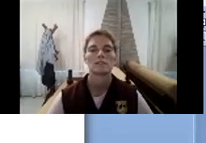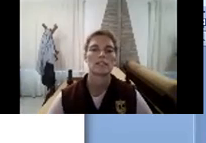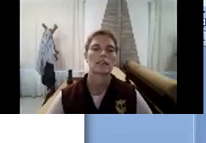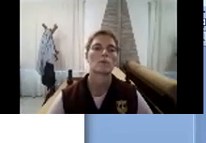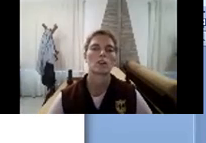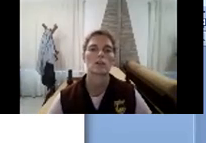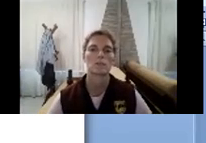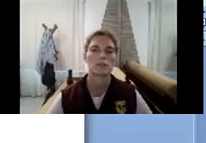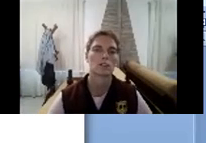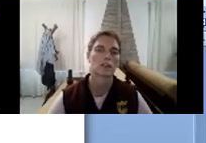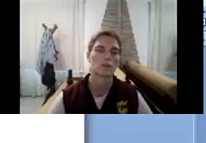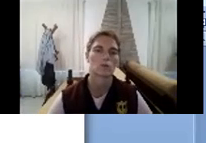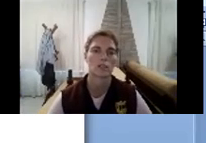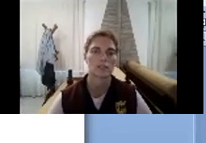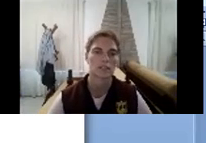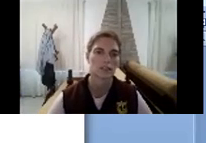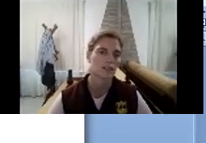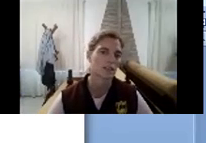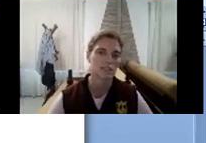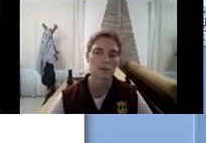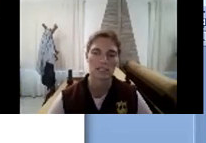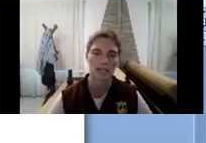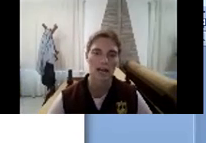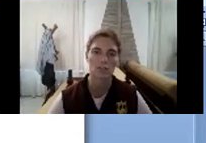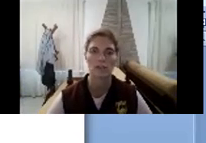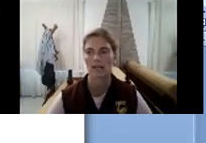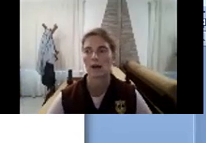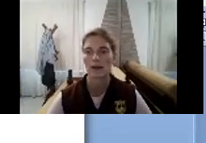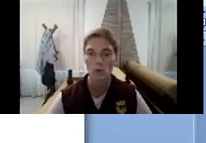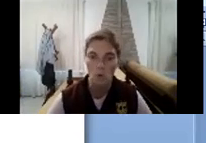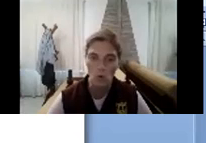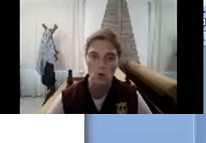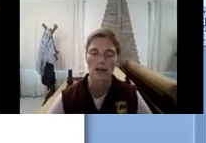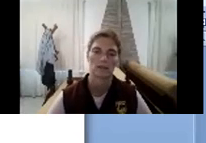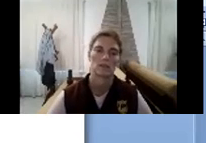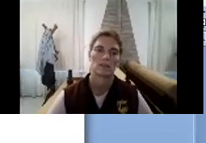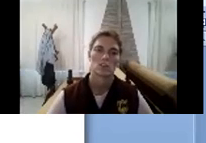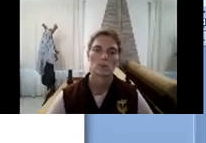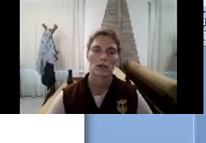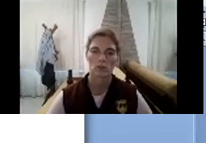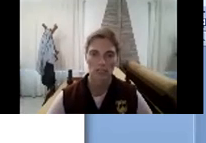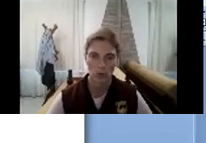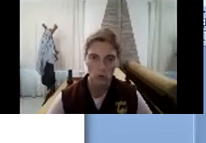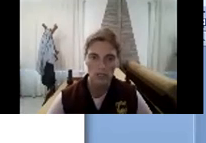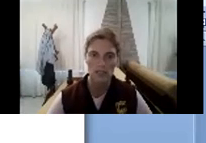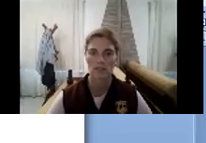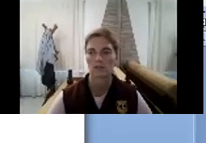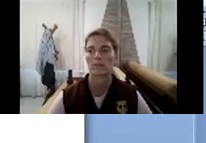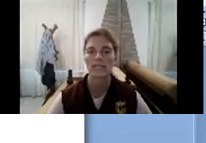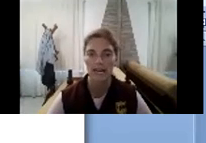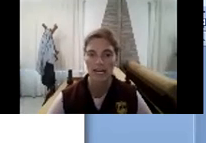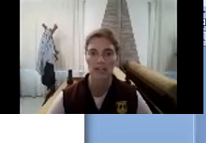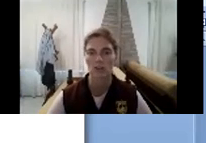Tienen que Claro. comer los alimentos que uno les tiene, que dice el veterinario, darles la vacuna, llevarlos a que los